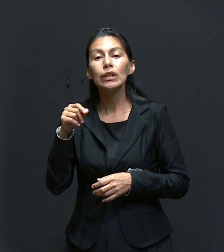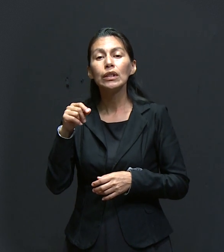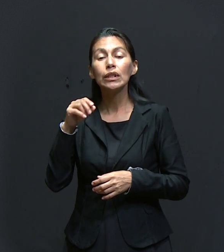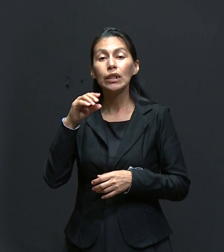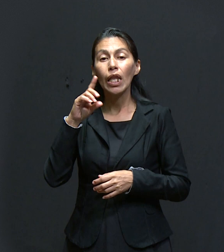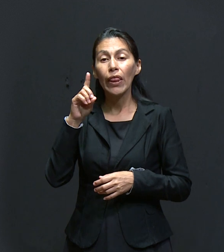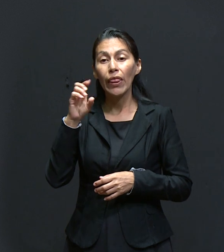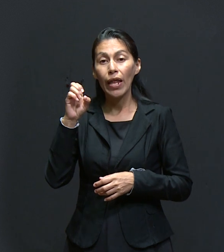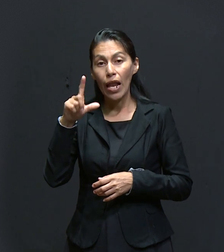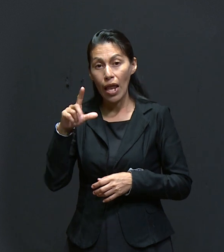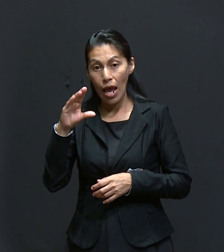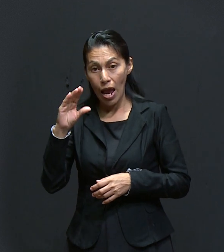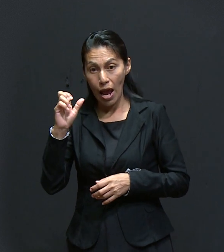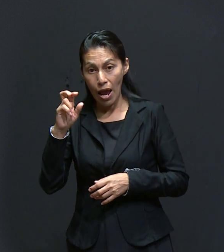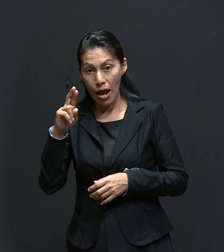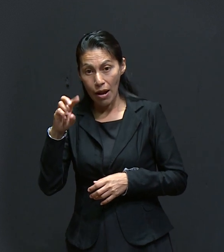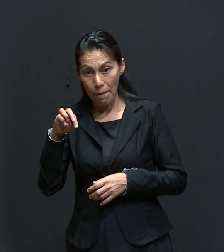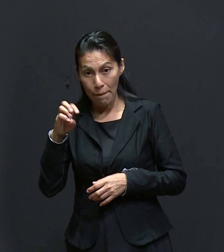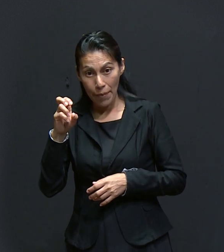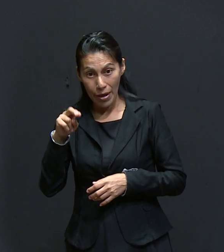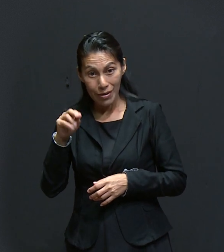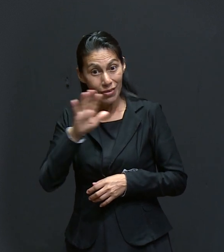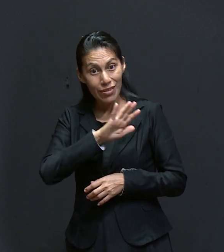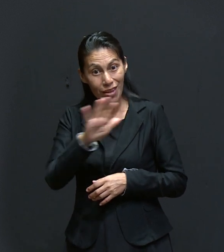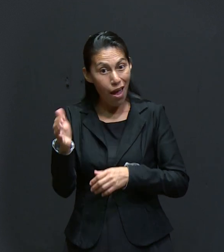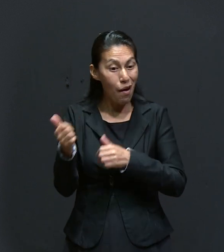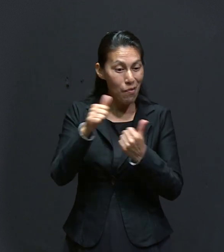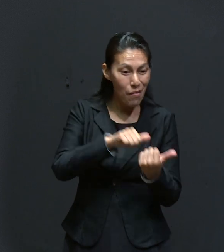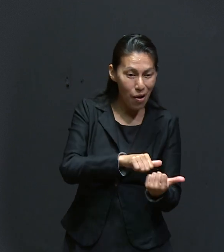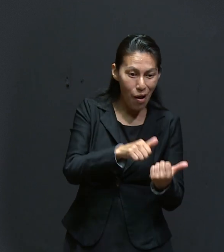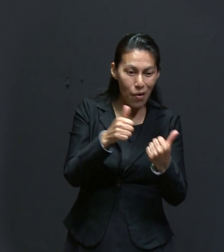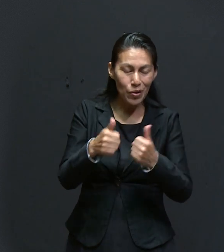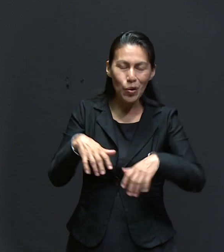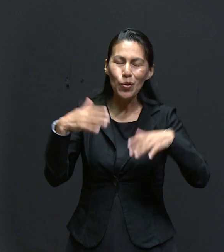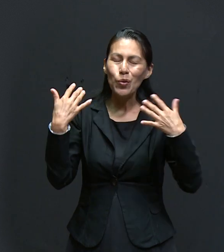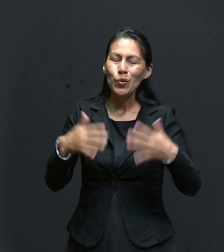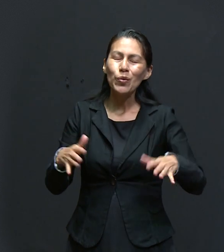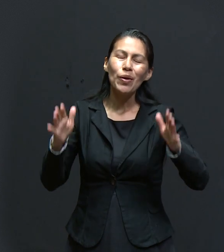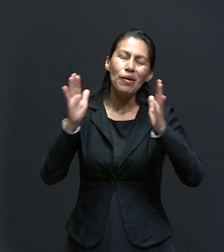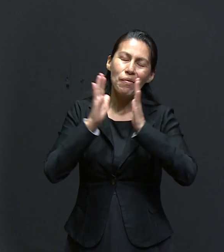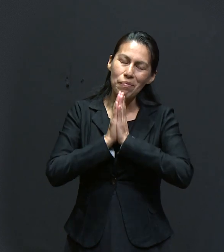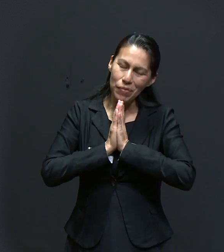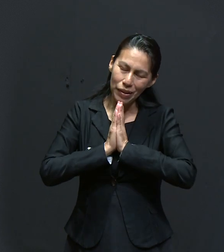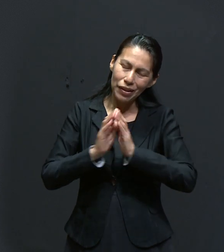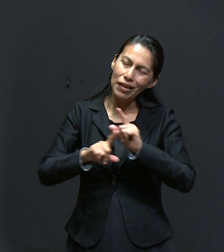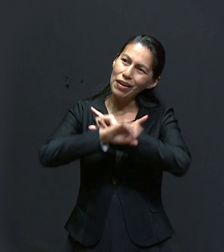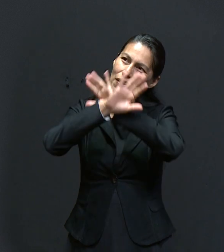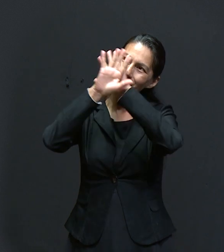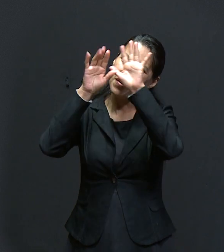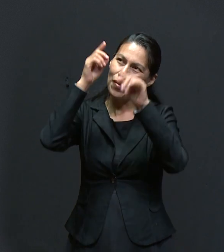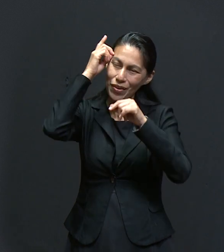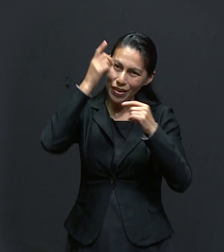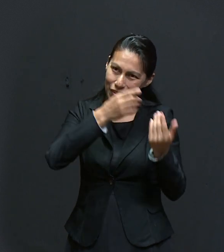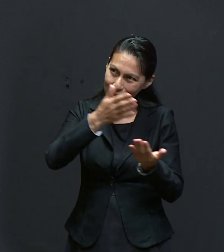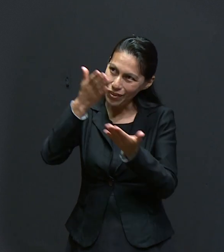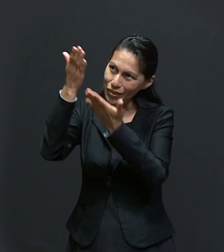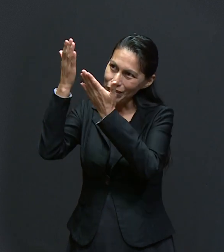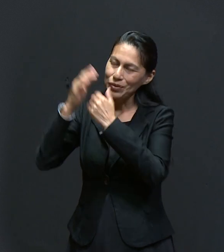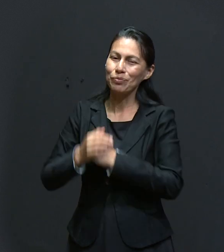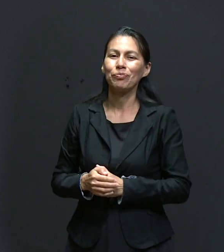y hemos estado orando y entonces luz se bautizó amén y gloria a dios que dios les bendiga